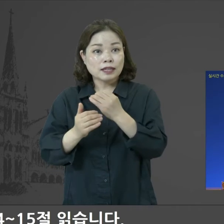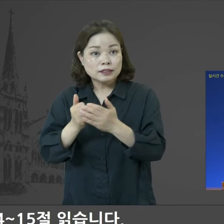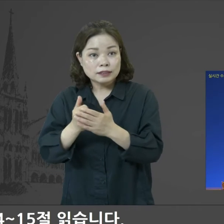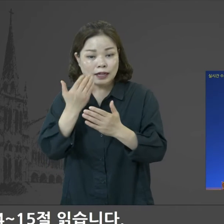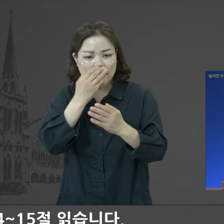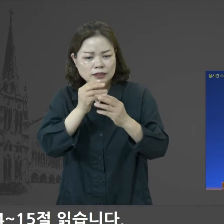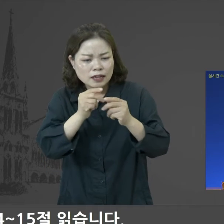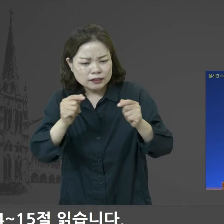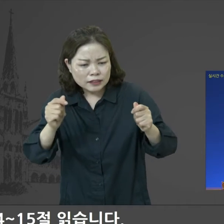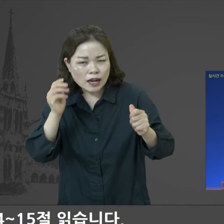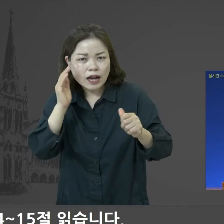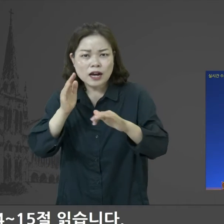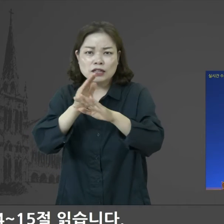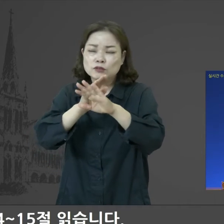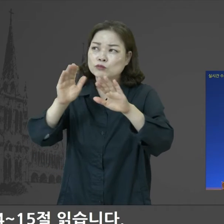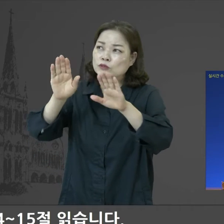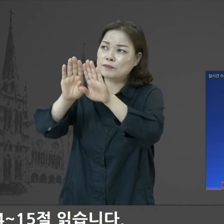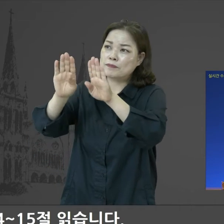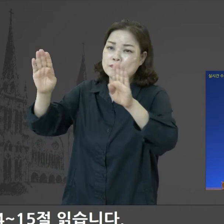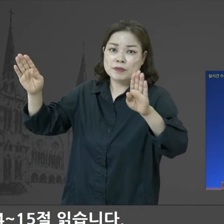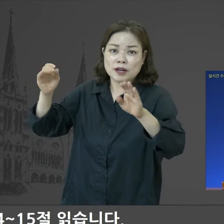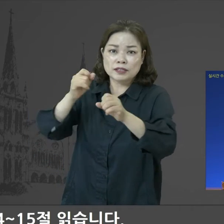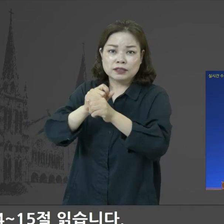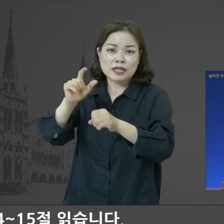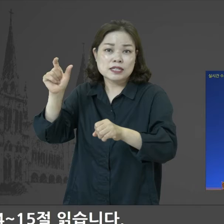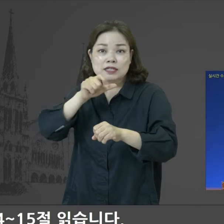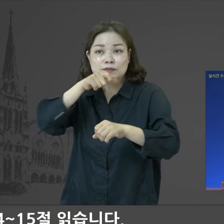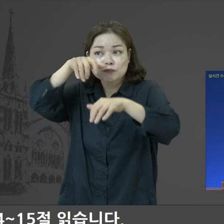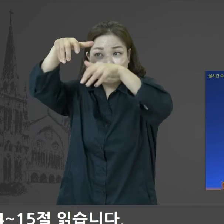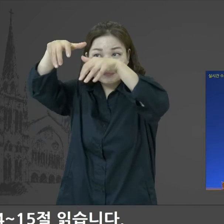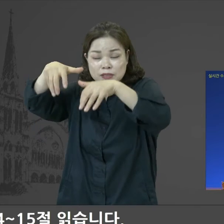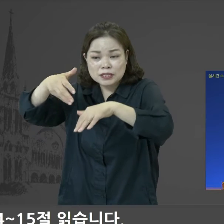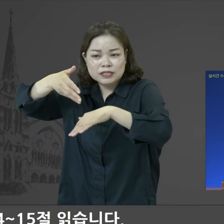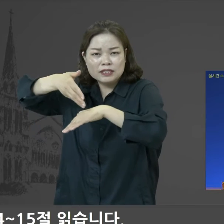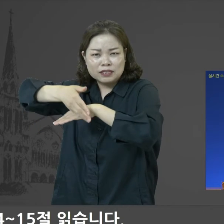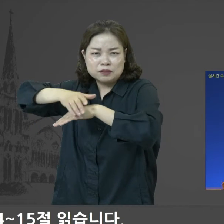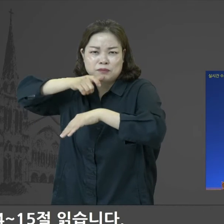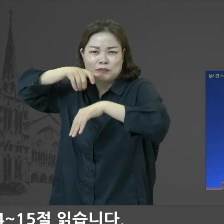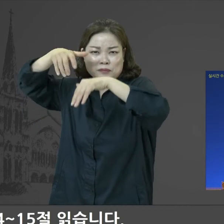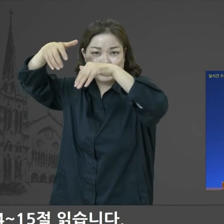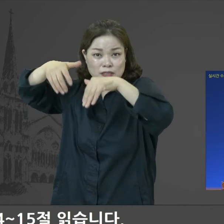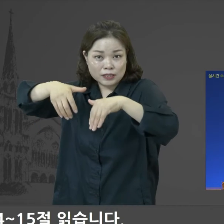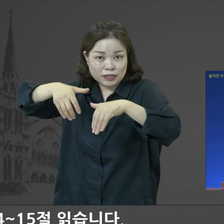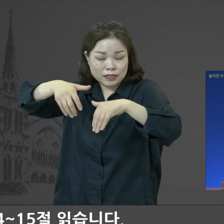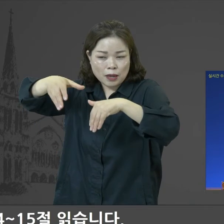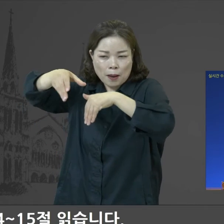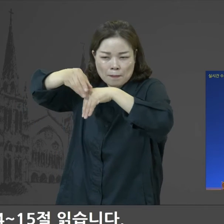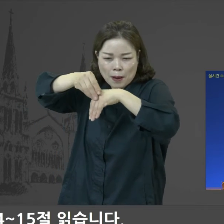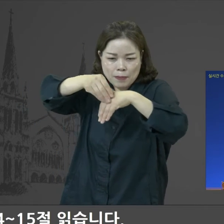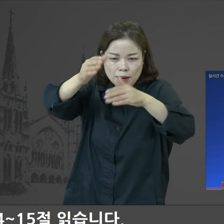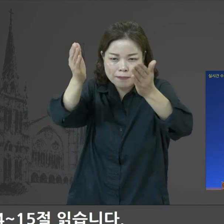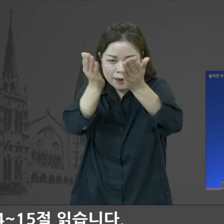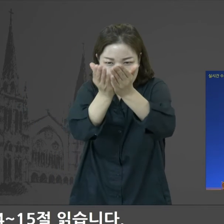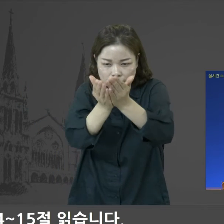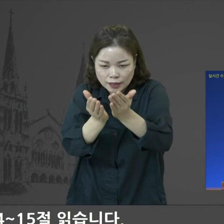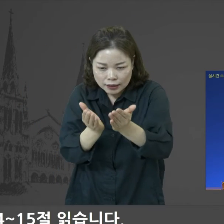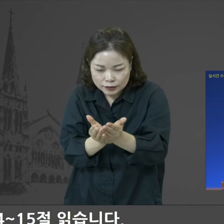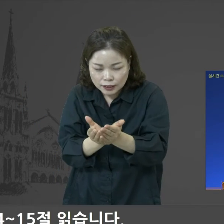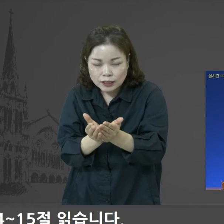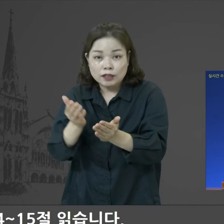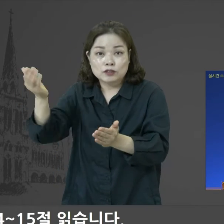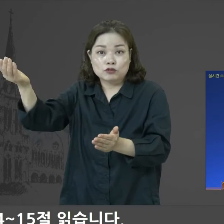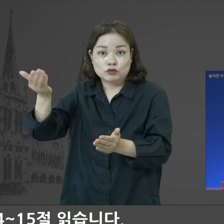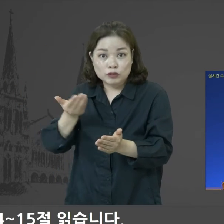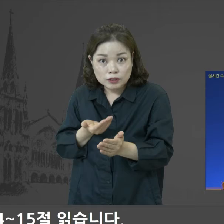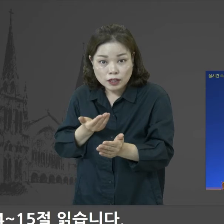가나안 땅에 하늘의 문을 여십니다. 이른 비를 주십니다. 늦은 비를 주십니다. 그 비를 적절한 때에 적당한 양을